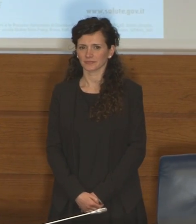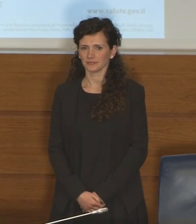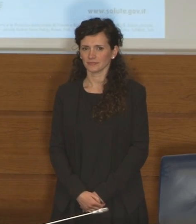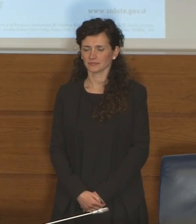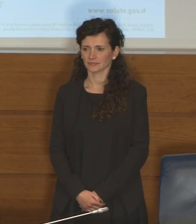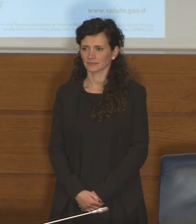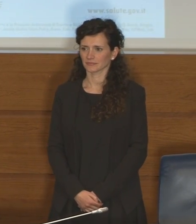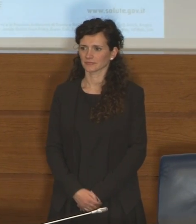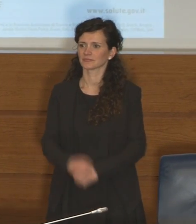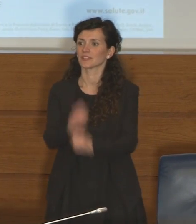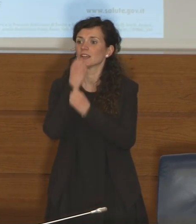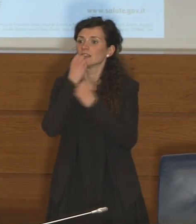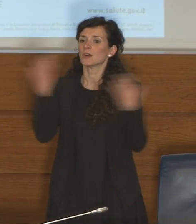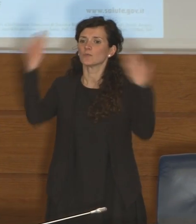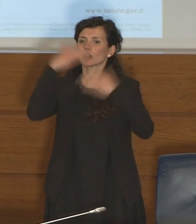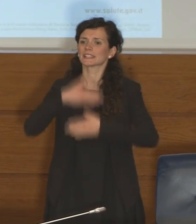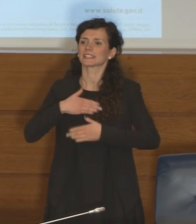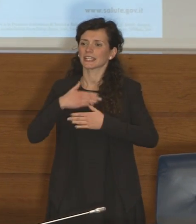buonasera